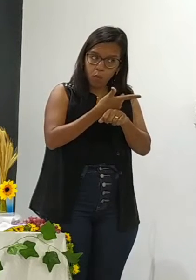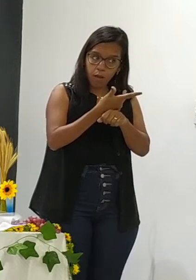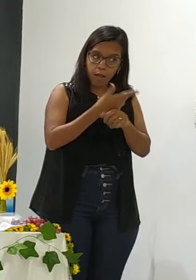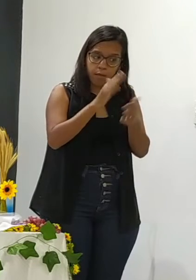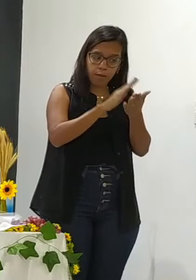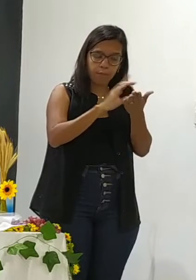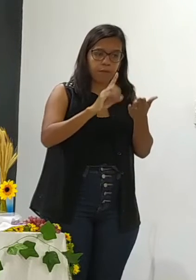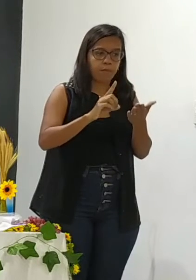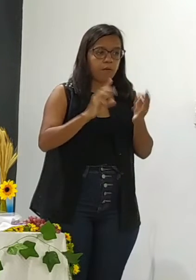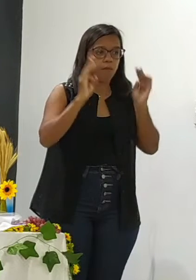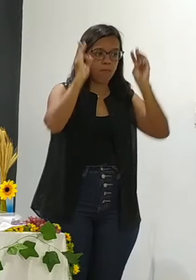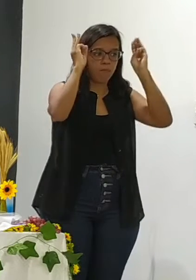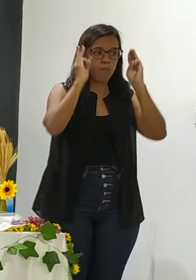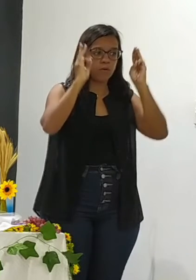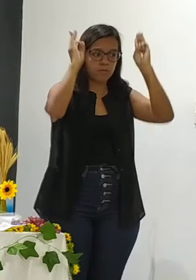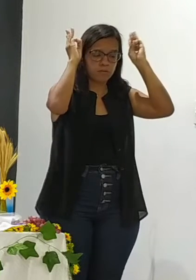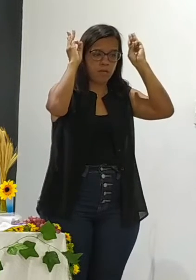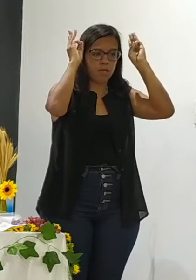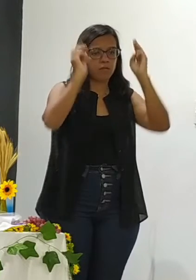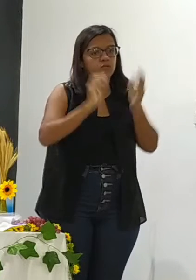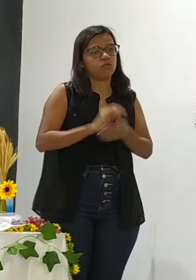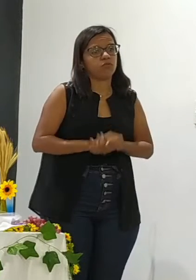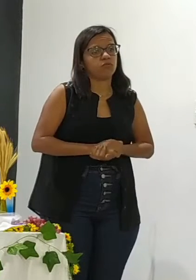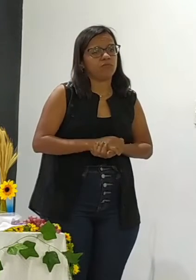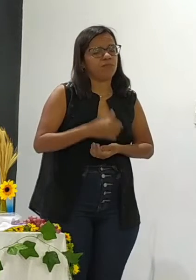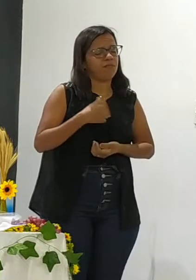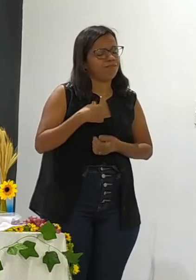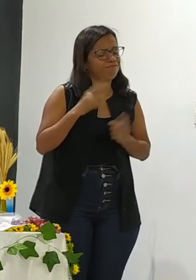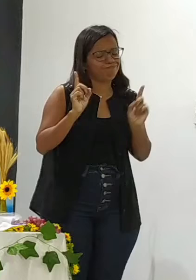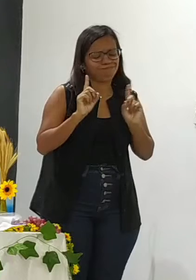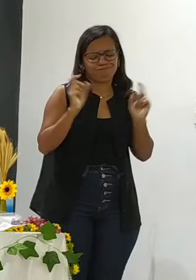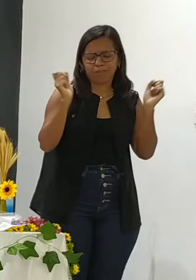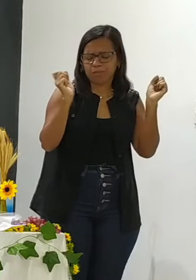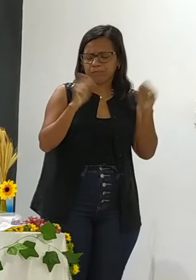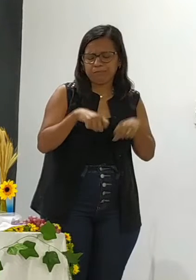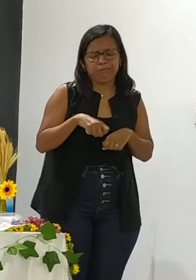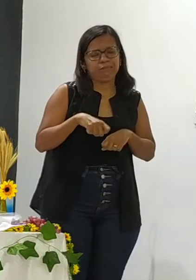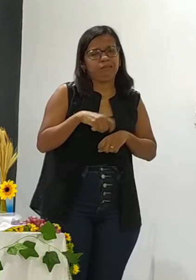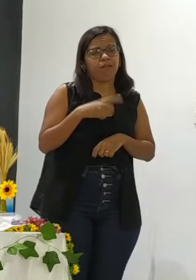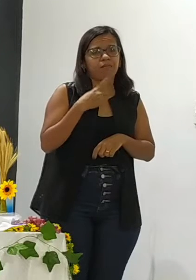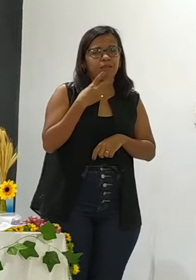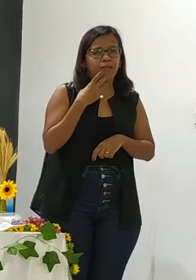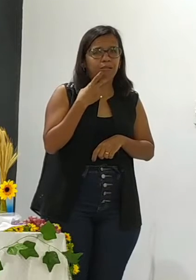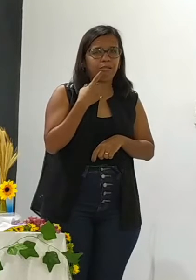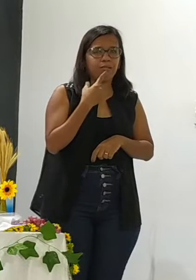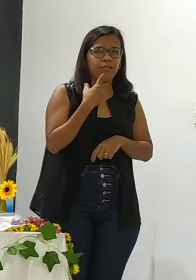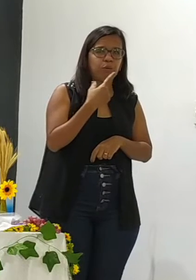Moisés: Senhor, eu não sou capacitado, eu tenho a língua pesada.